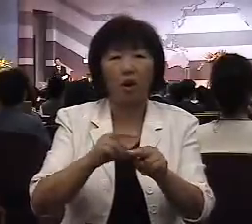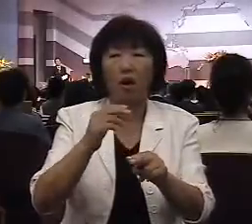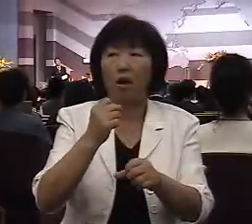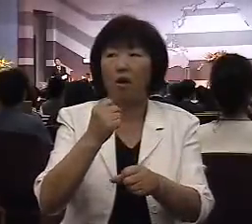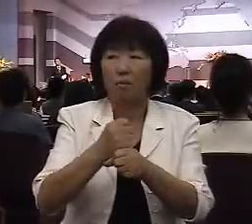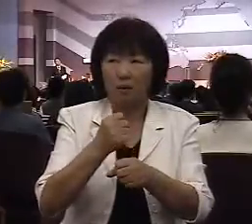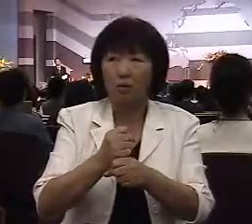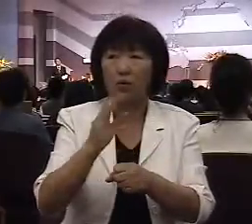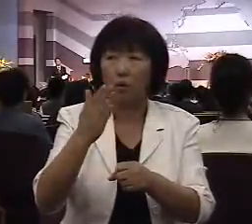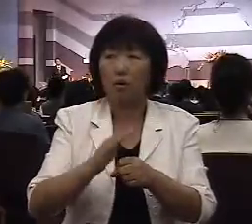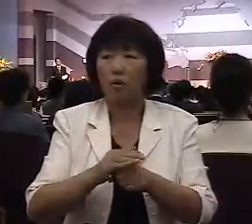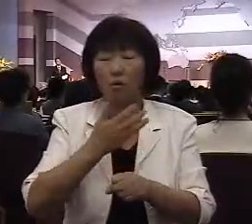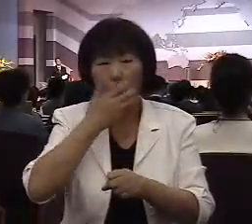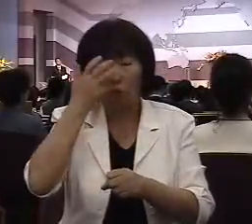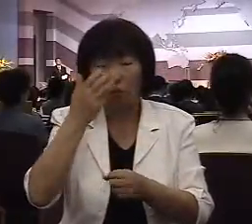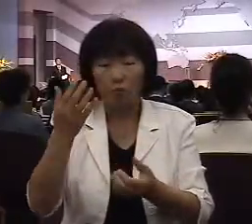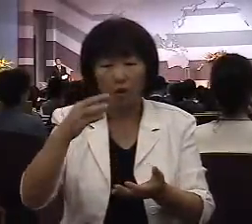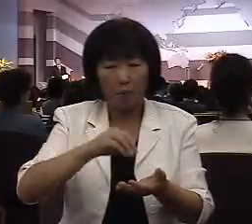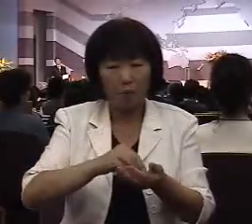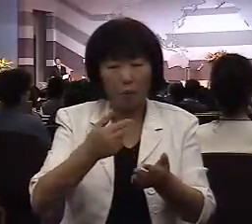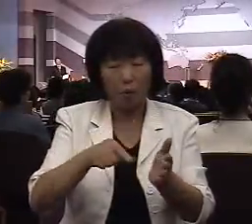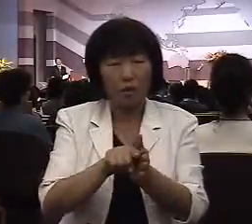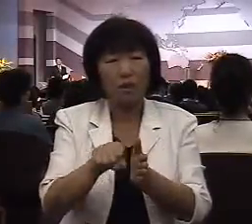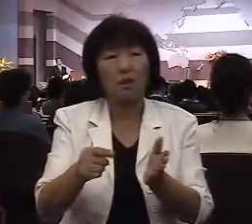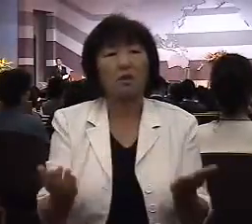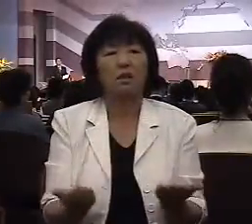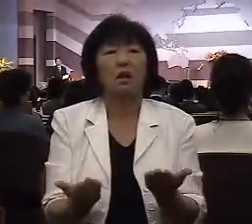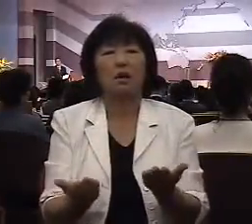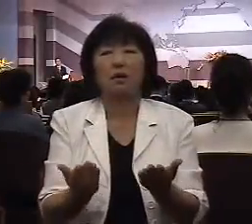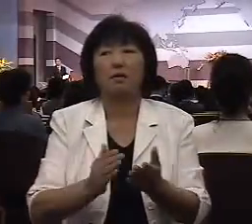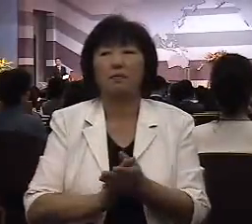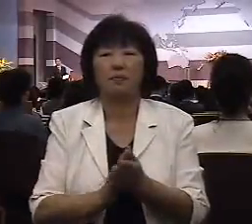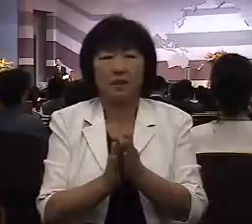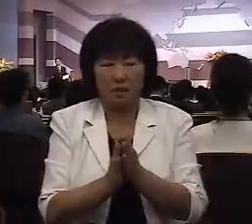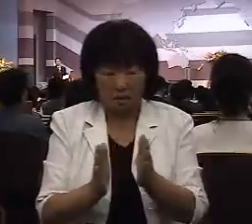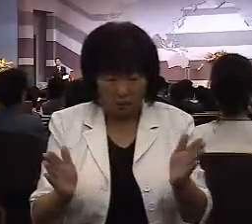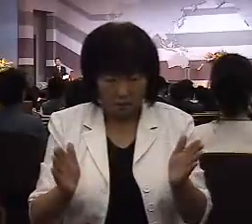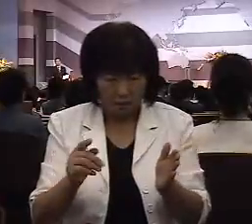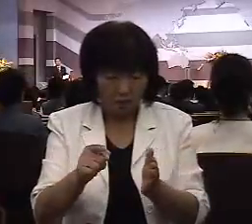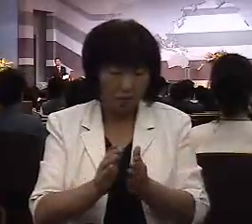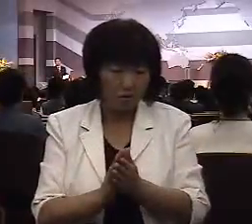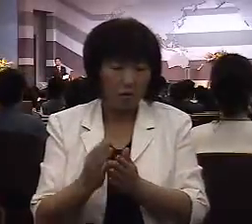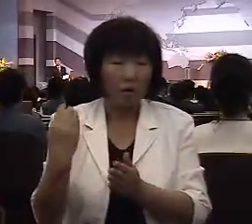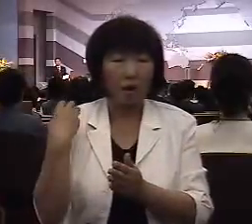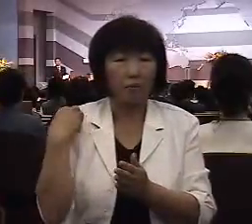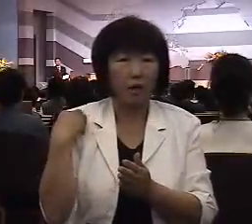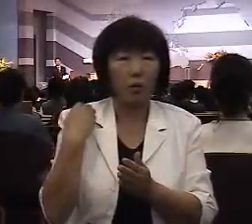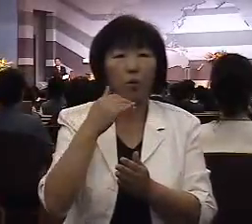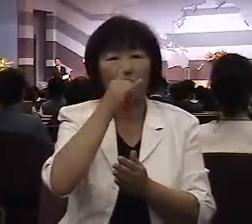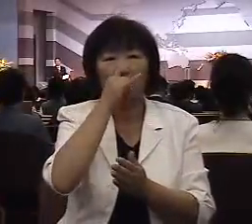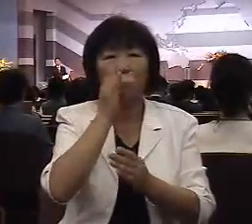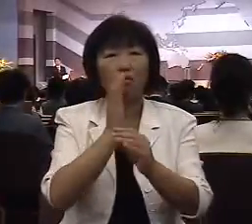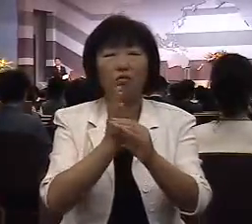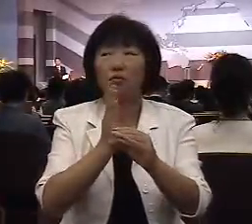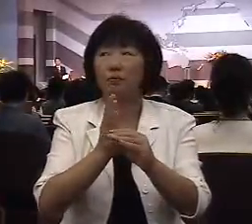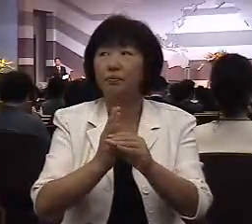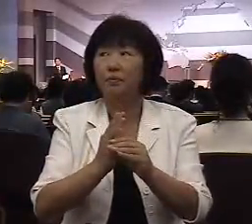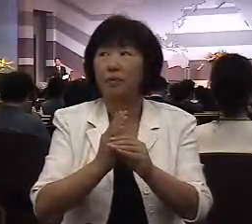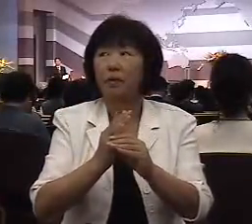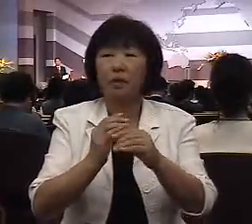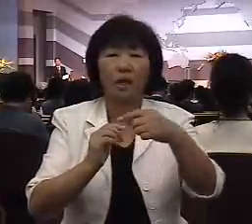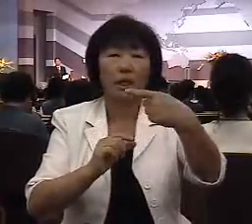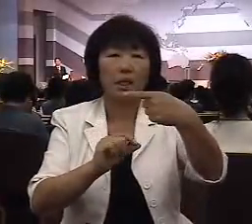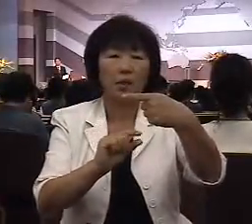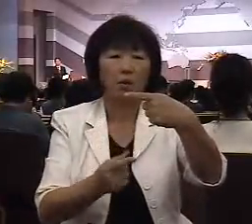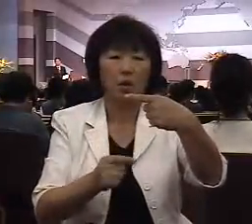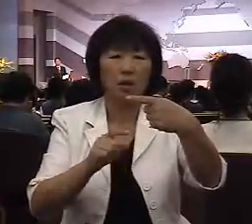그러기 위해서 우리가 꿈을 담기 위해 이 사역을 우리가 시작한 것이고 지금 감당하고 있는 것입니다. 지난 1월 달에